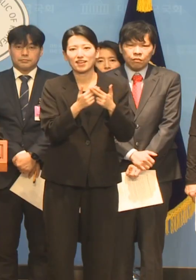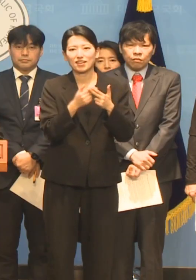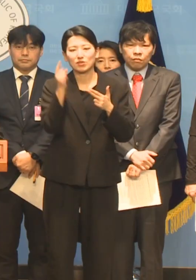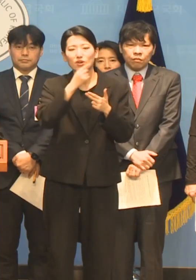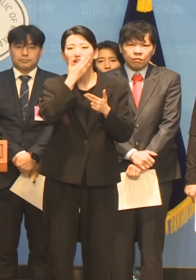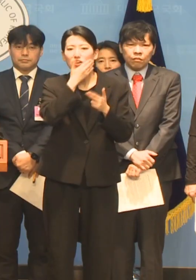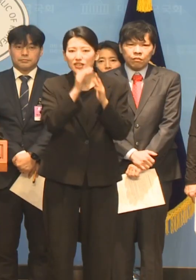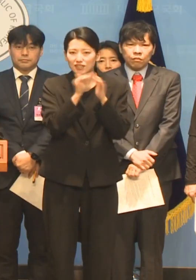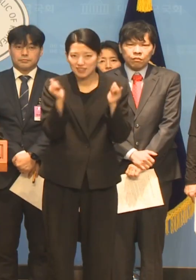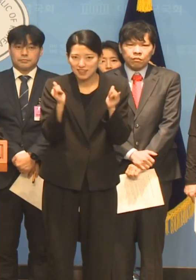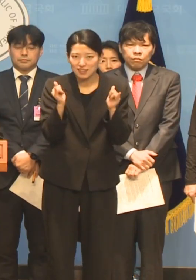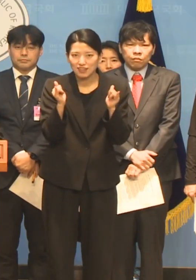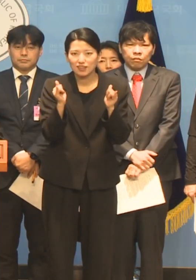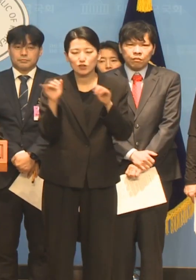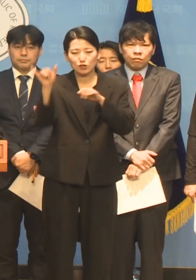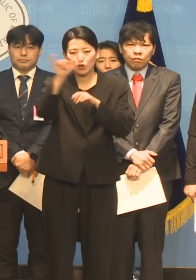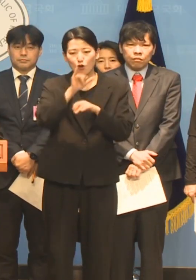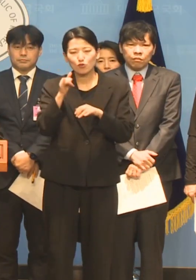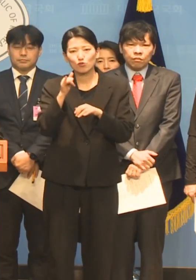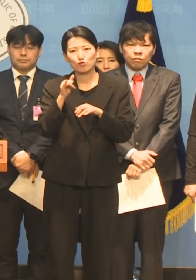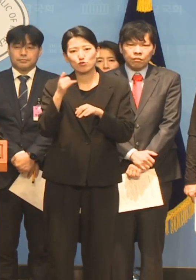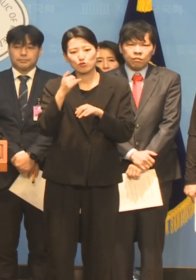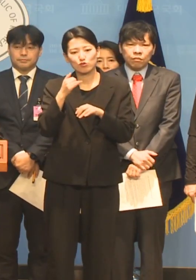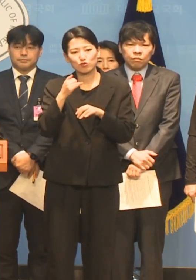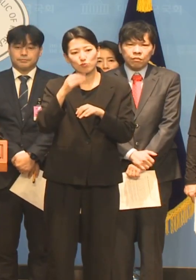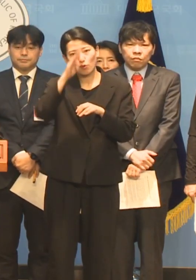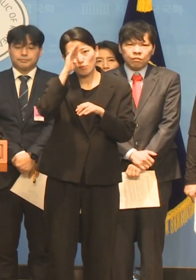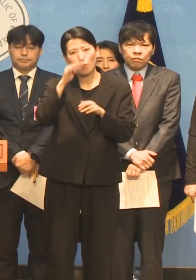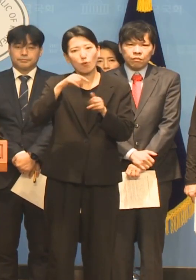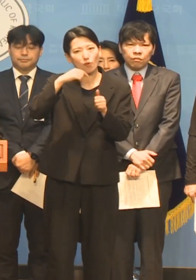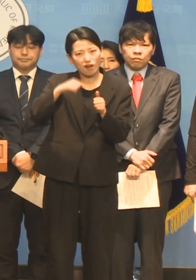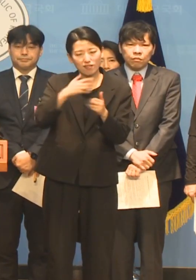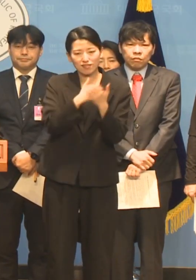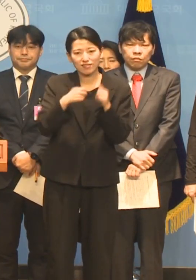대한당뇨병교육영양사회, 전국보건교사회, 보건교육포럼,